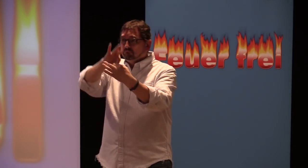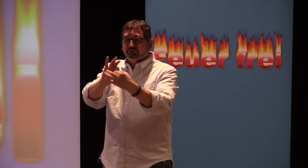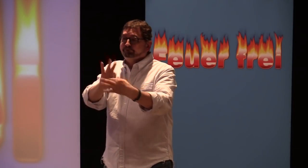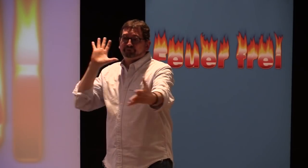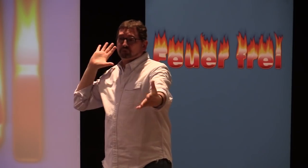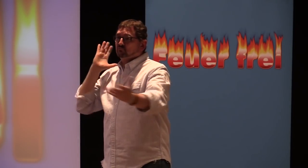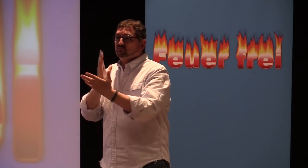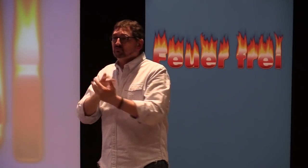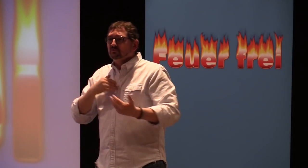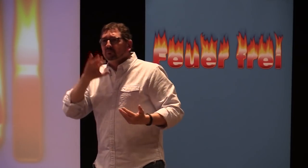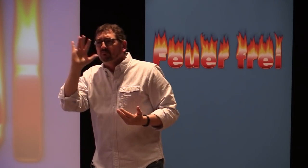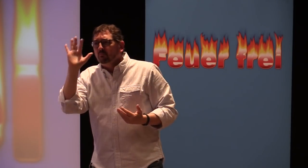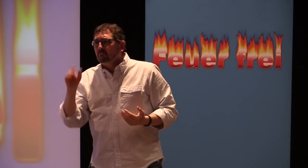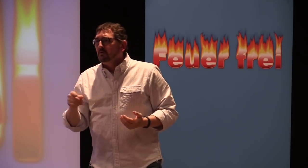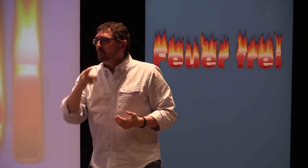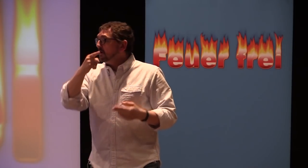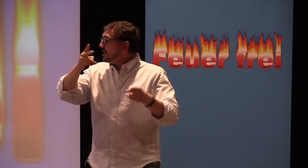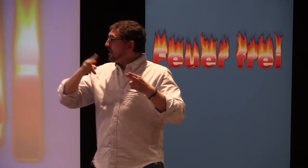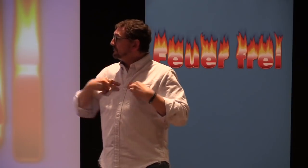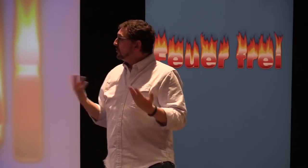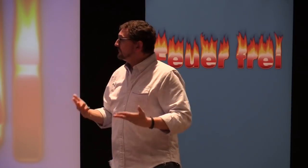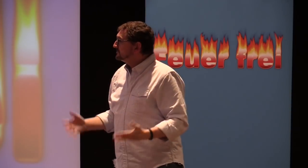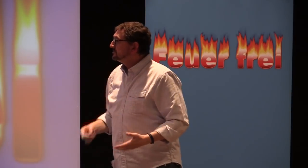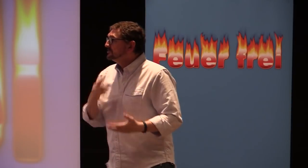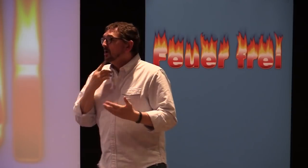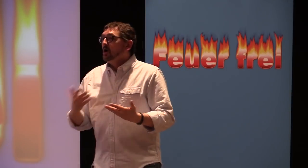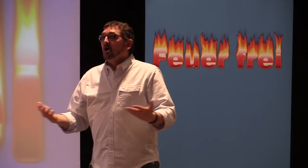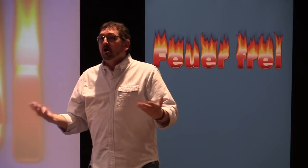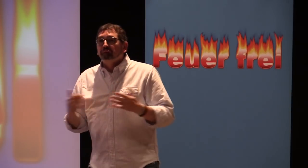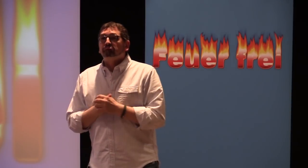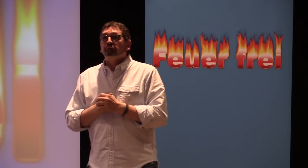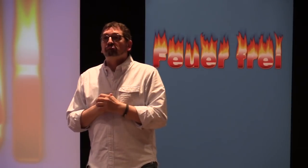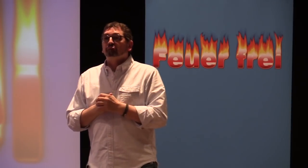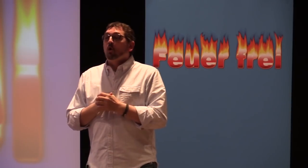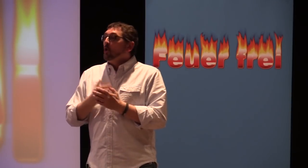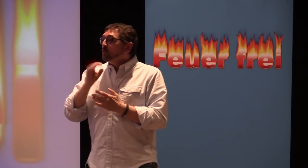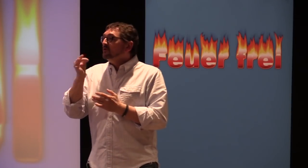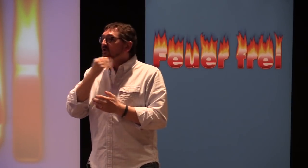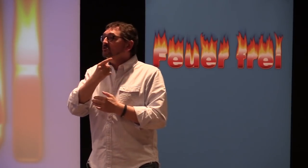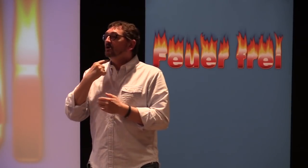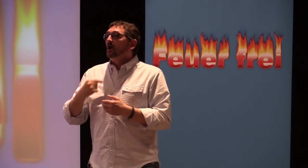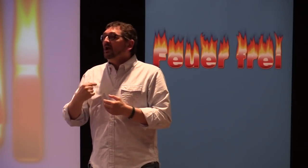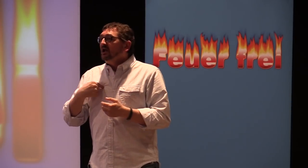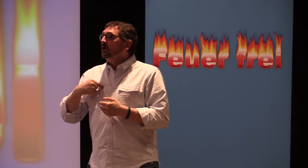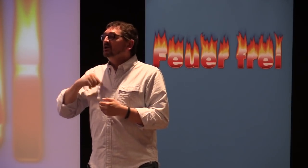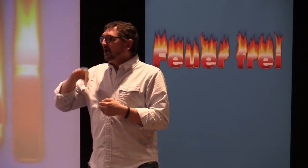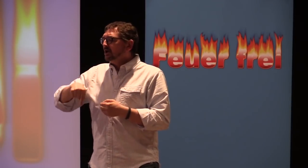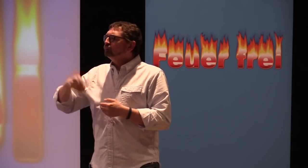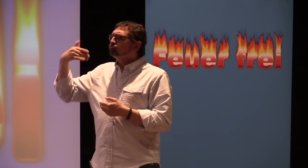Und bei dieser Veranstaltung in Berlin war es halt so, dass ich dann auch gefragt habe, wo bleiben wir Gebärdensprachler denn? Was ist denn mit uns? Und da wurde nie